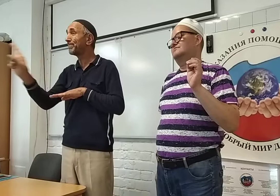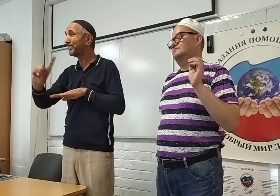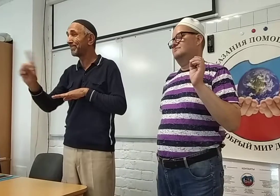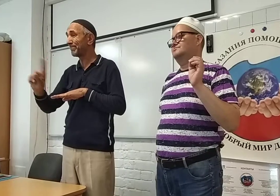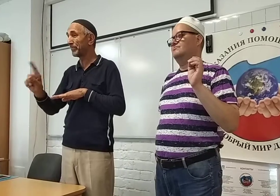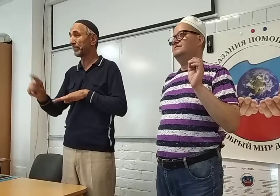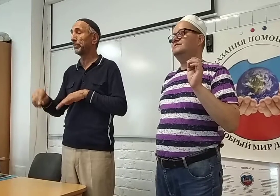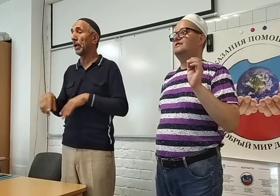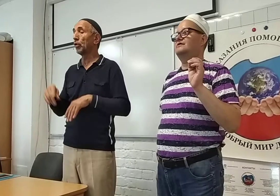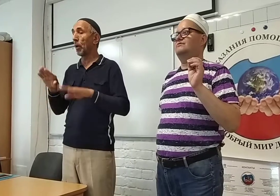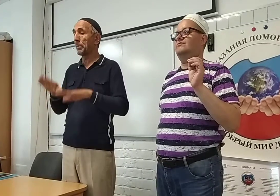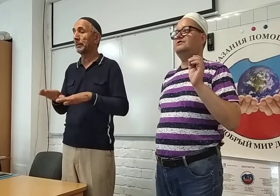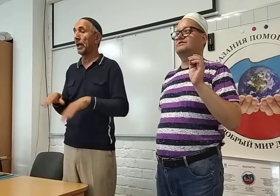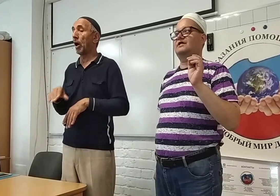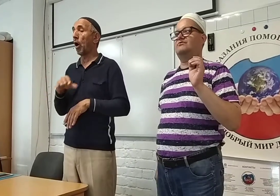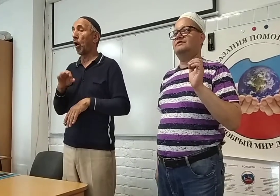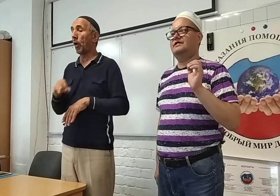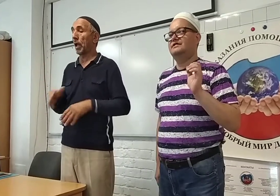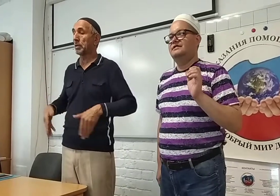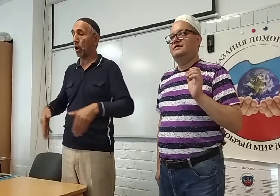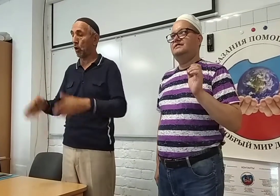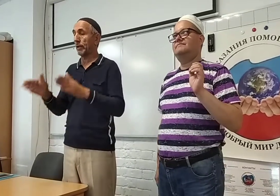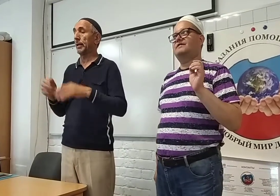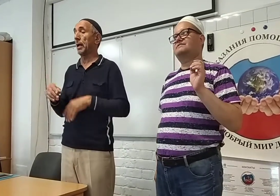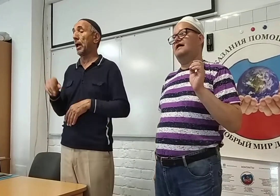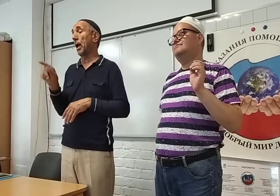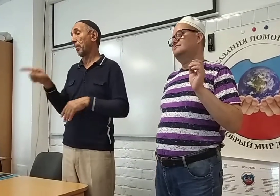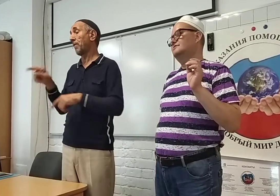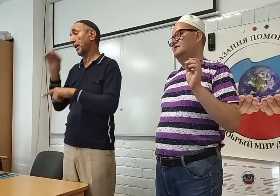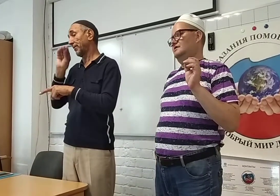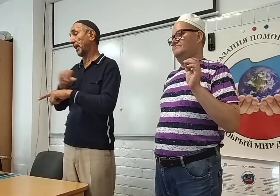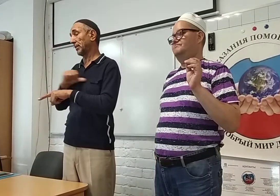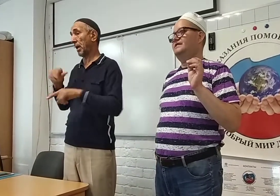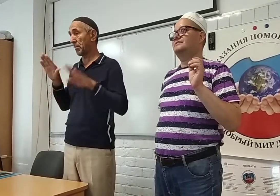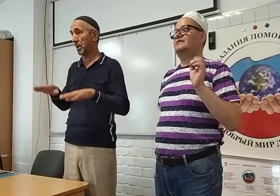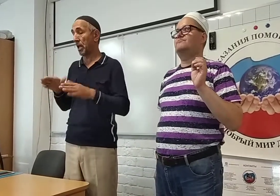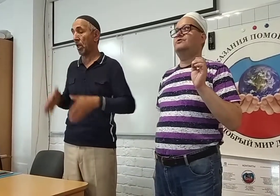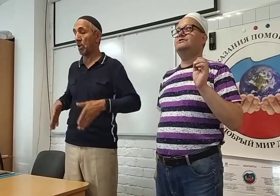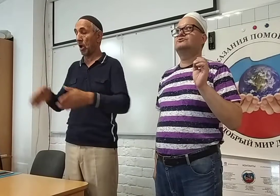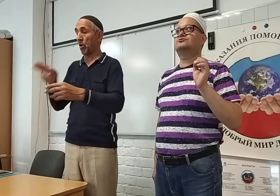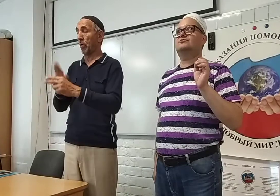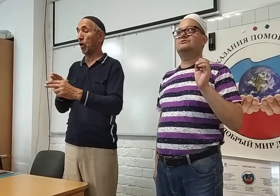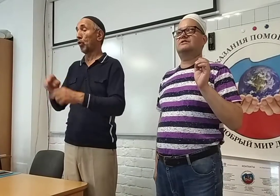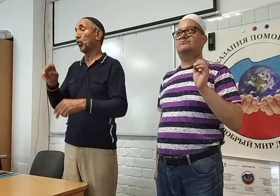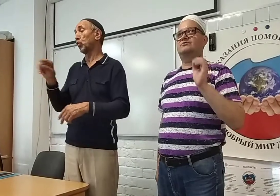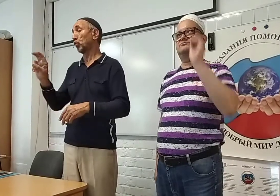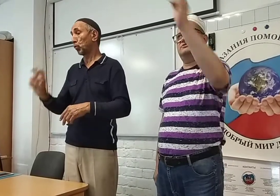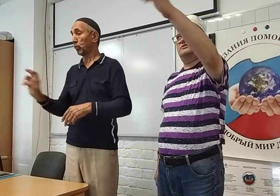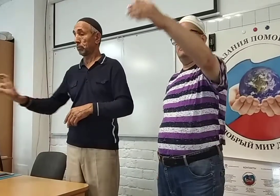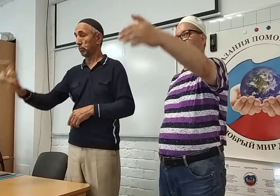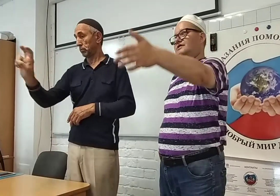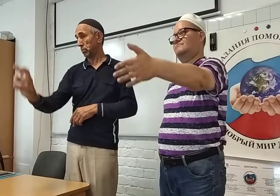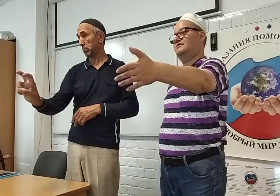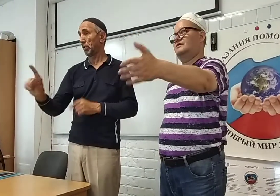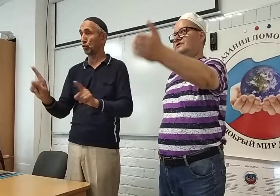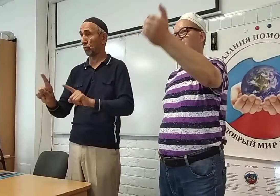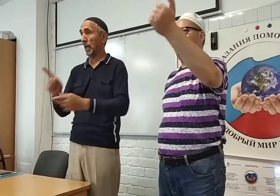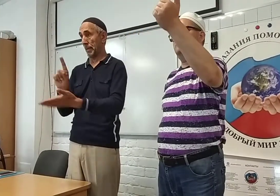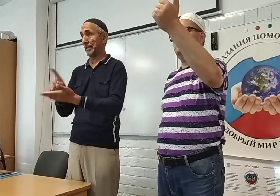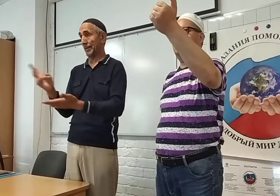встал в то место около дороги и не поставил перед собой что-то такое, то есть как